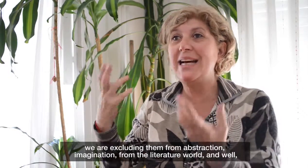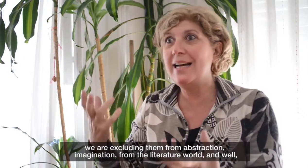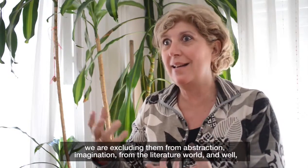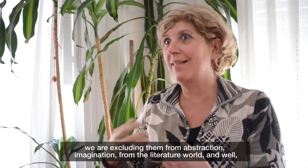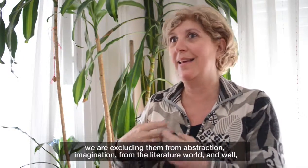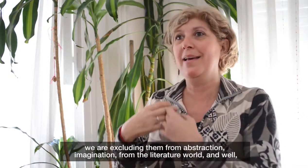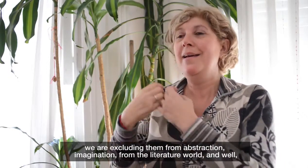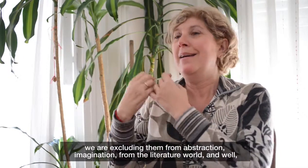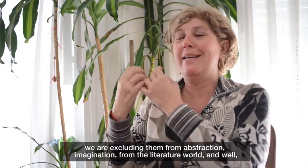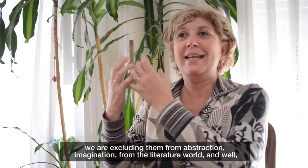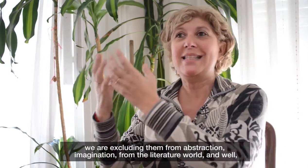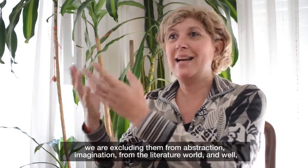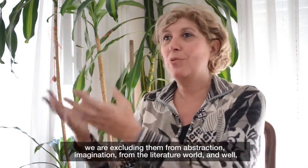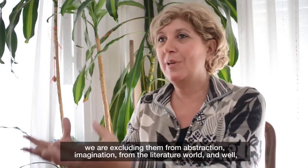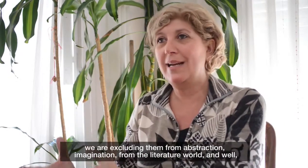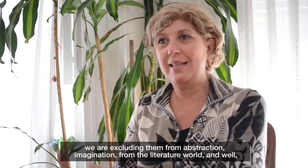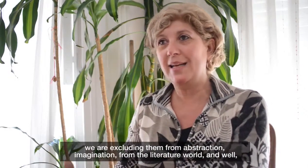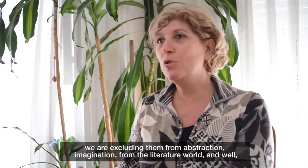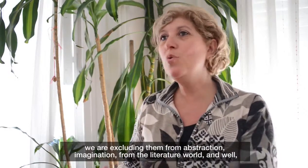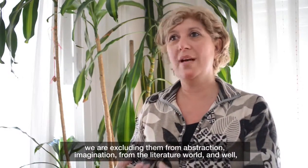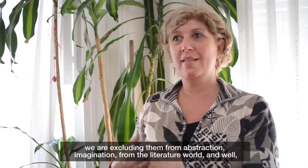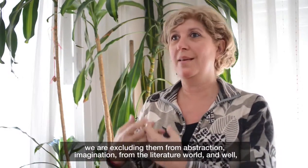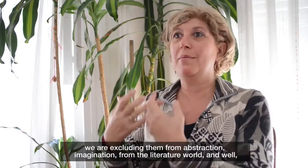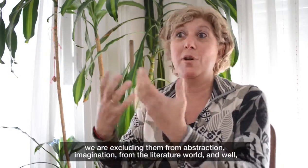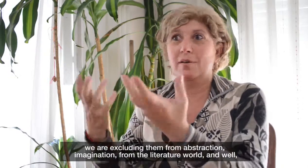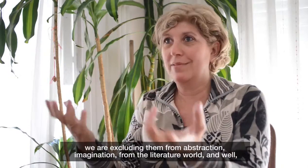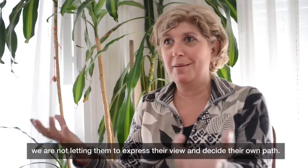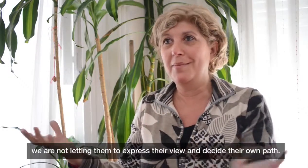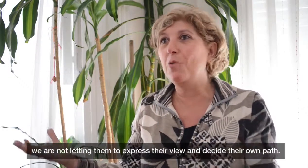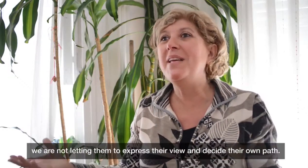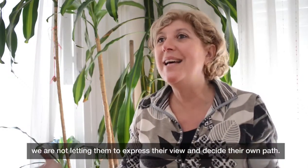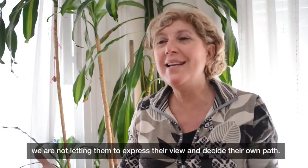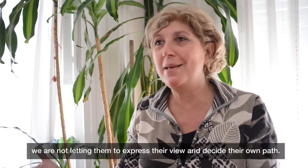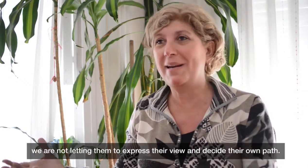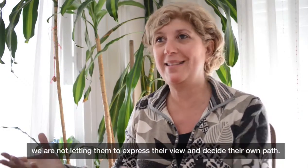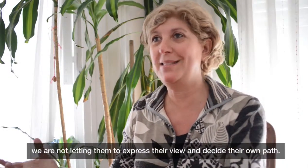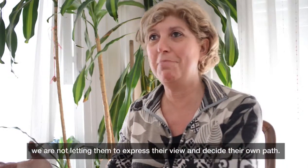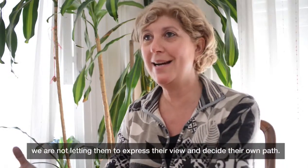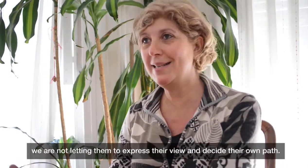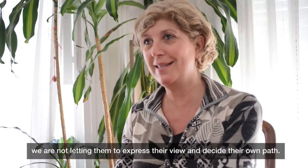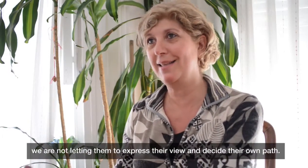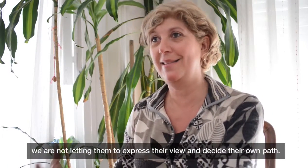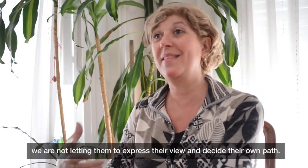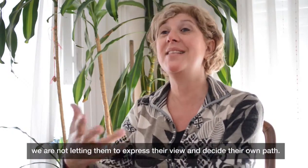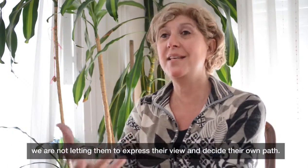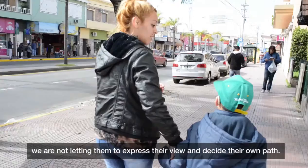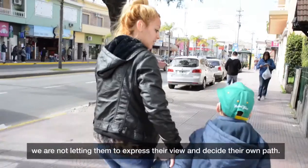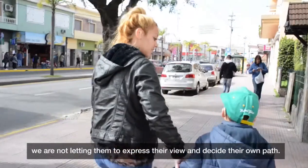imaginar, de ingresar al mundo de la literatura, de opinar y de participar y de decidir sobre su